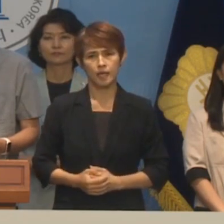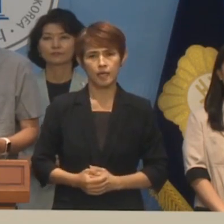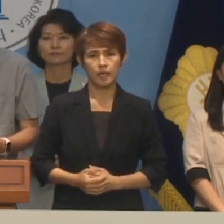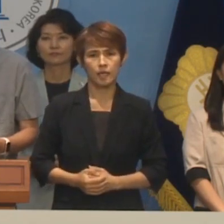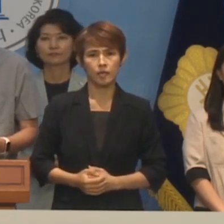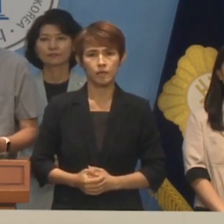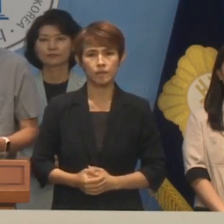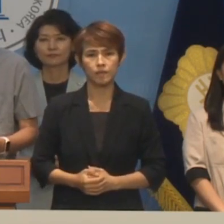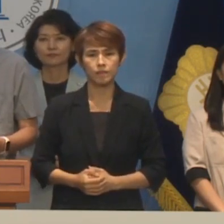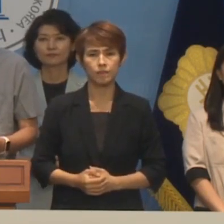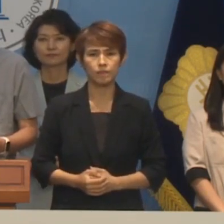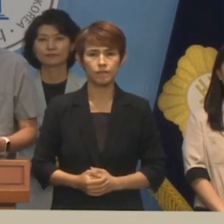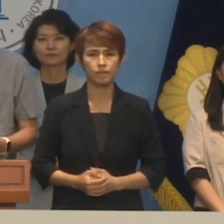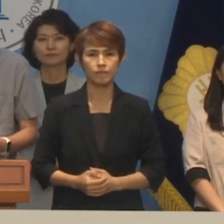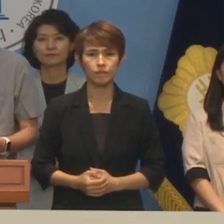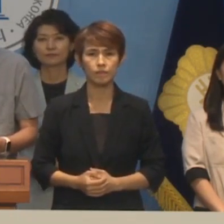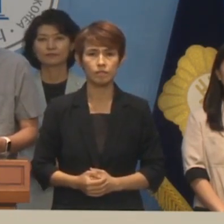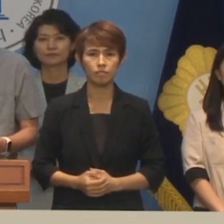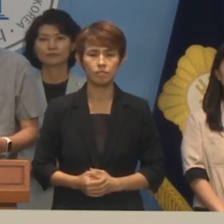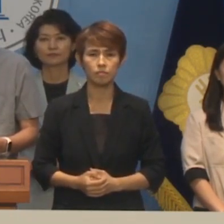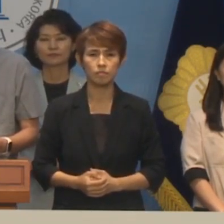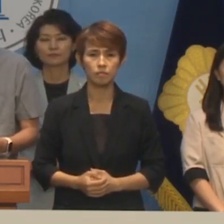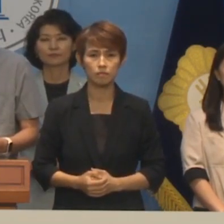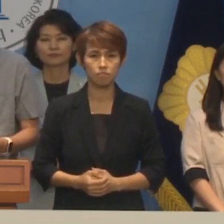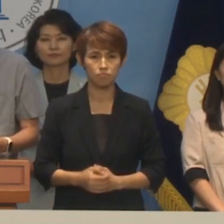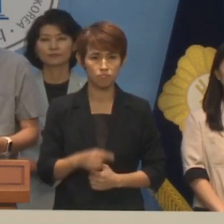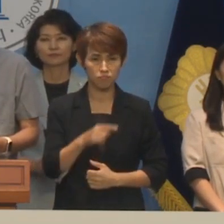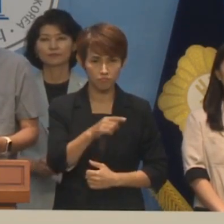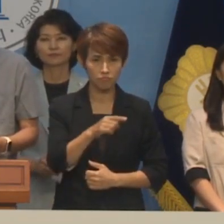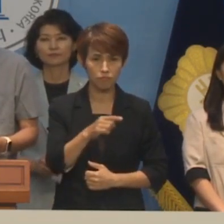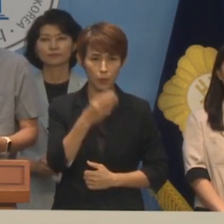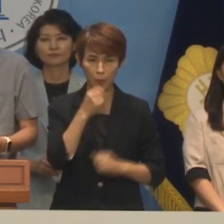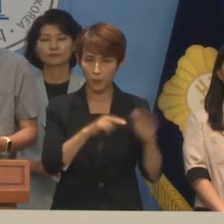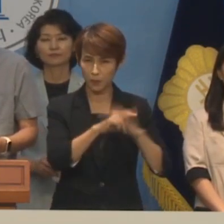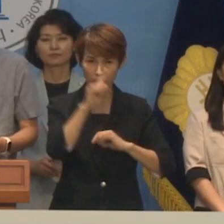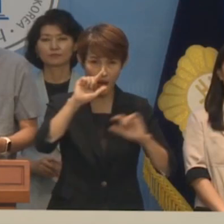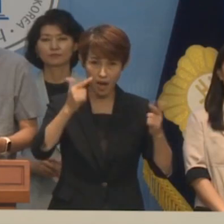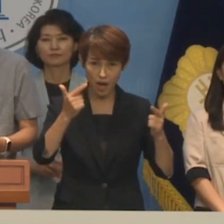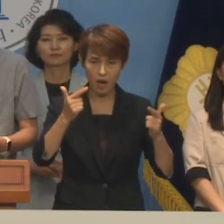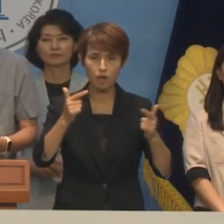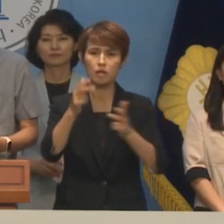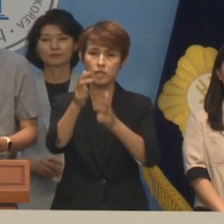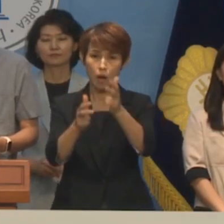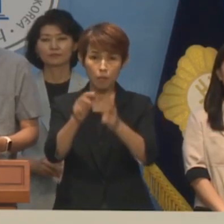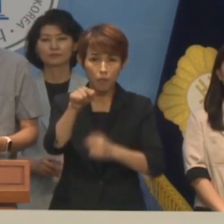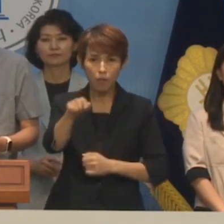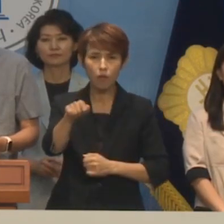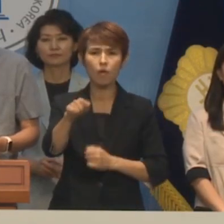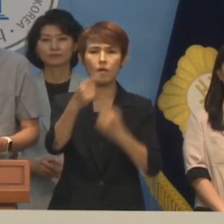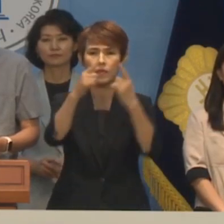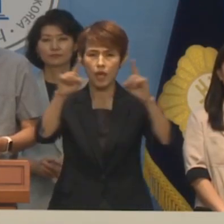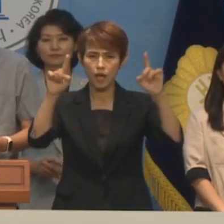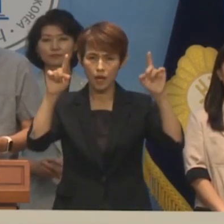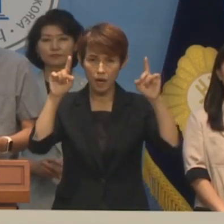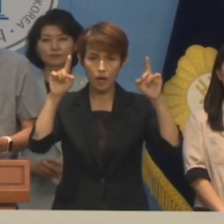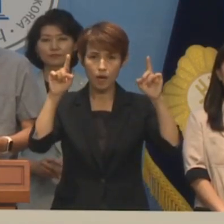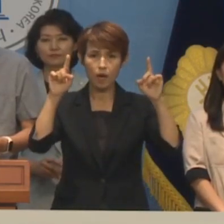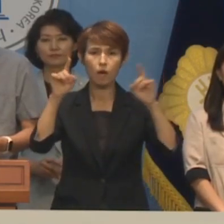된다. 설령 그런 의도가 없더라도 이런 사업 내용은 대학 체제